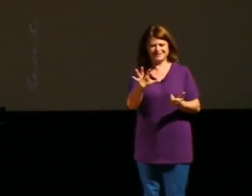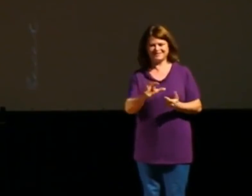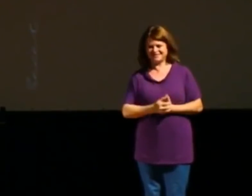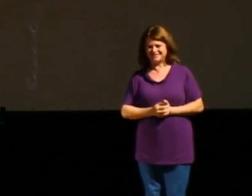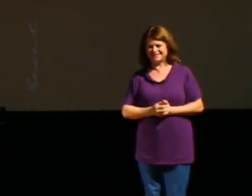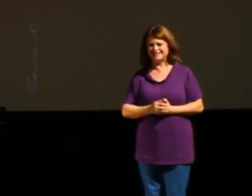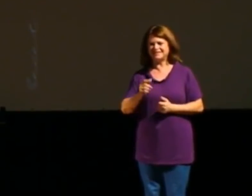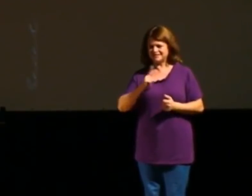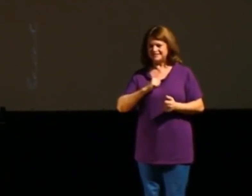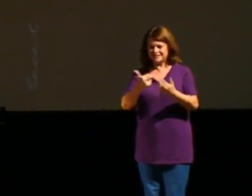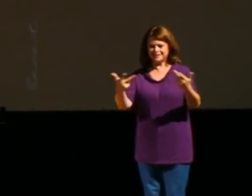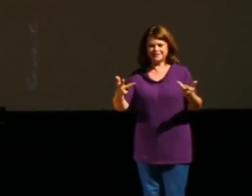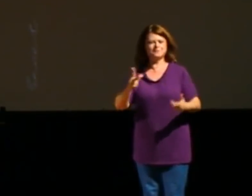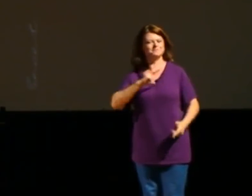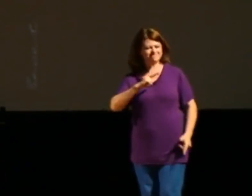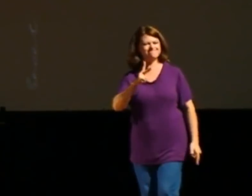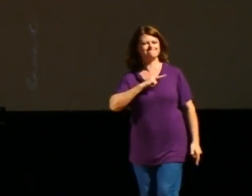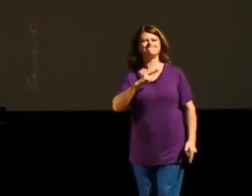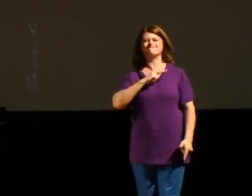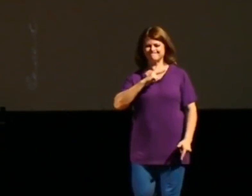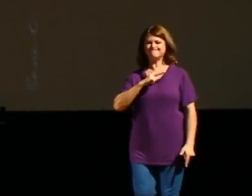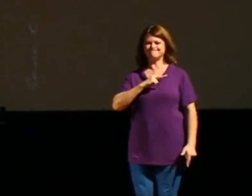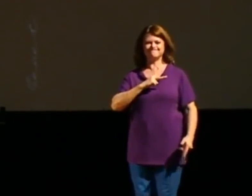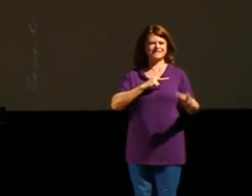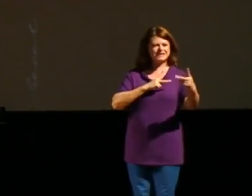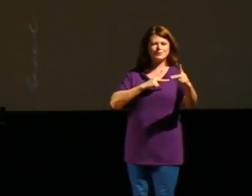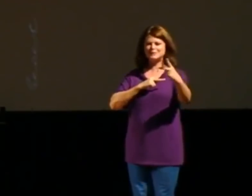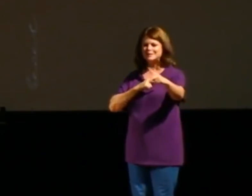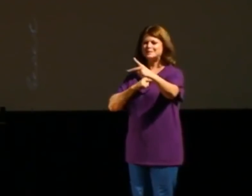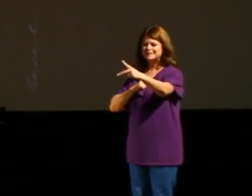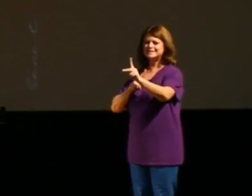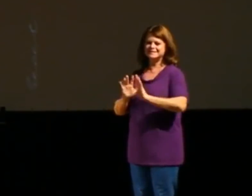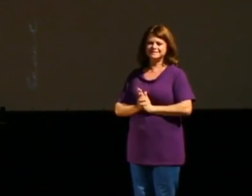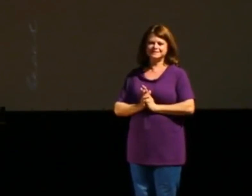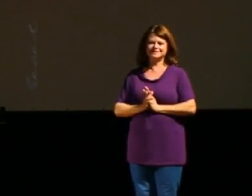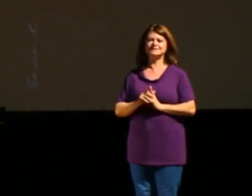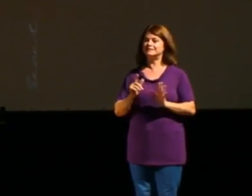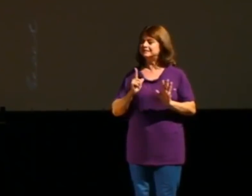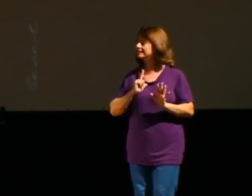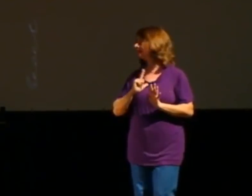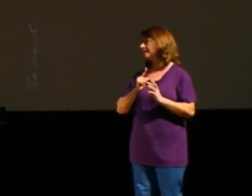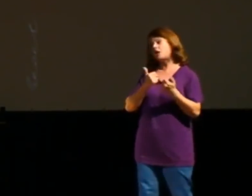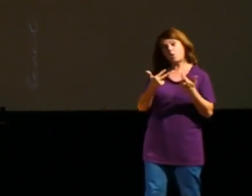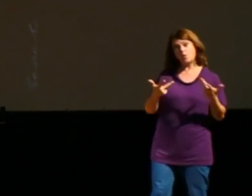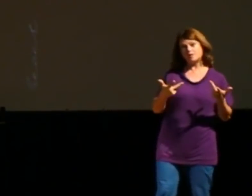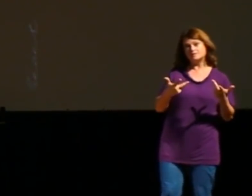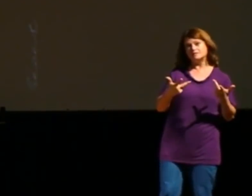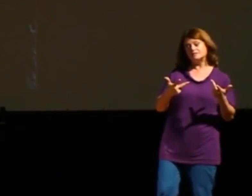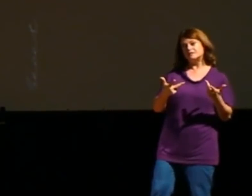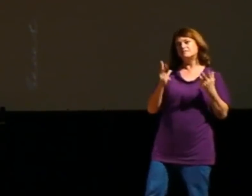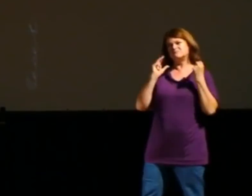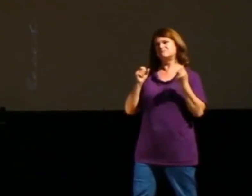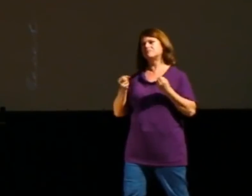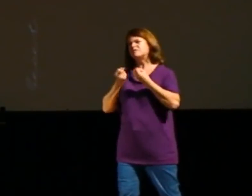que é privativo, e aquilo que é privativo eu compartilho com pouquíssimas pessoas. Existe aquilo que é público, que